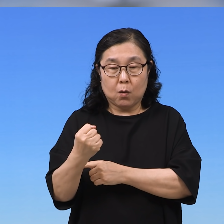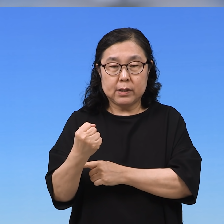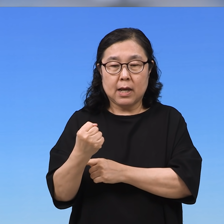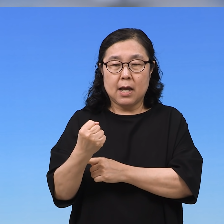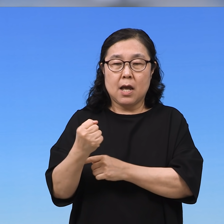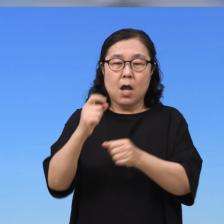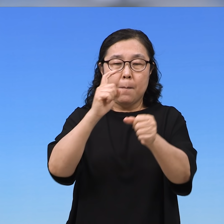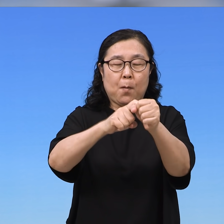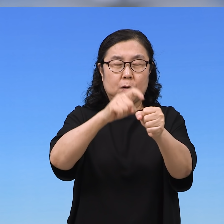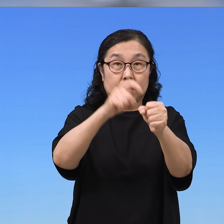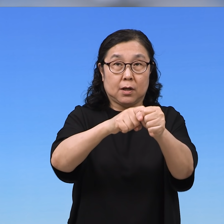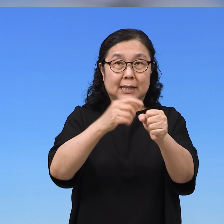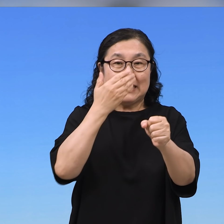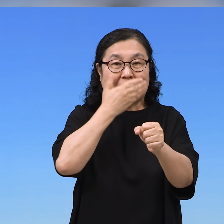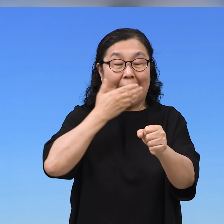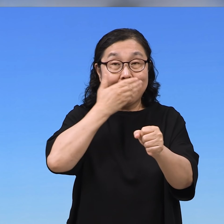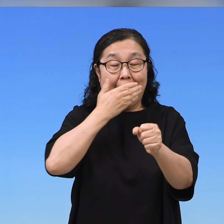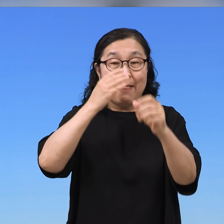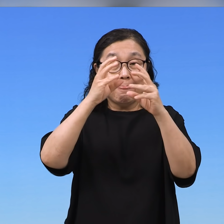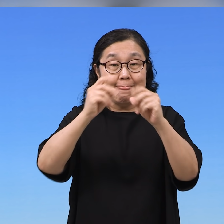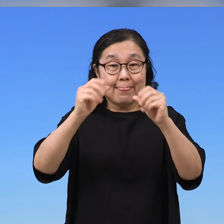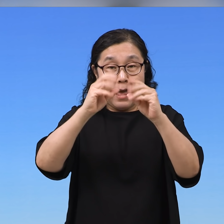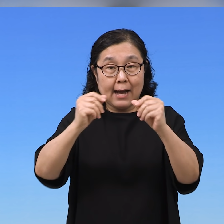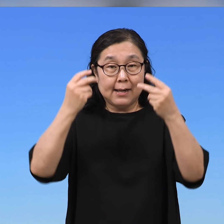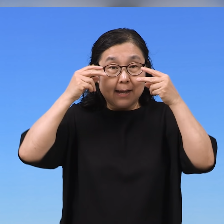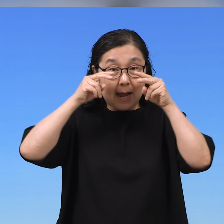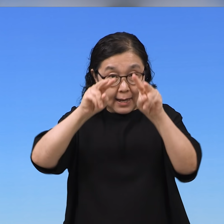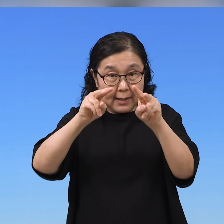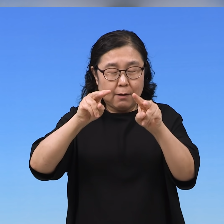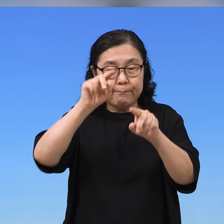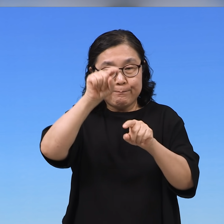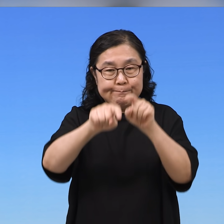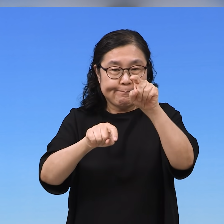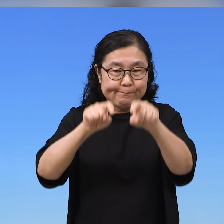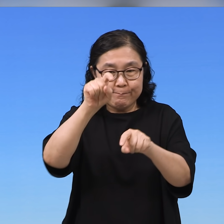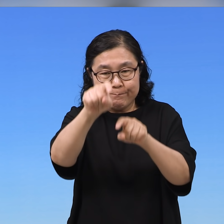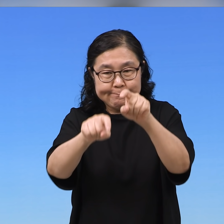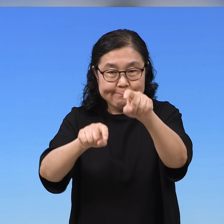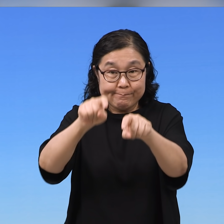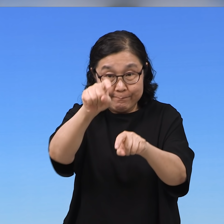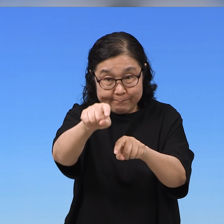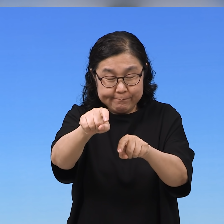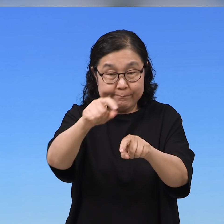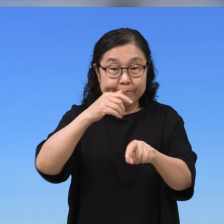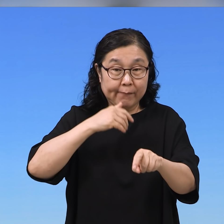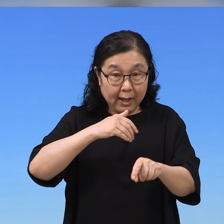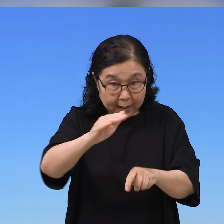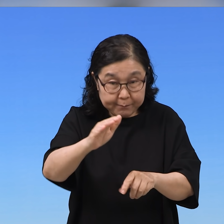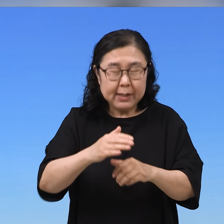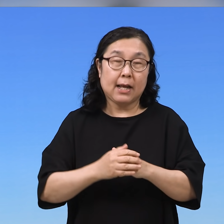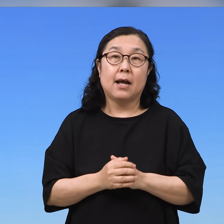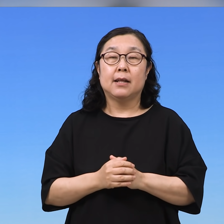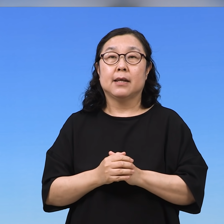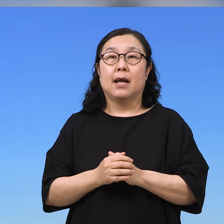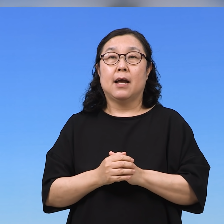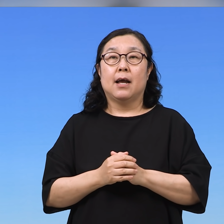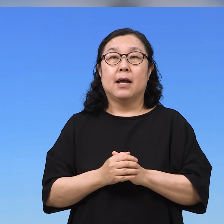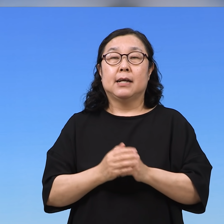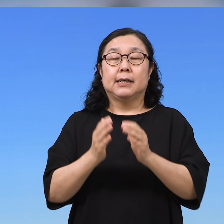힘을 얻어가지고 목적지 가나안을 향해 발걸음을 옮기는데 지난 주일에 여기까지